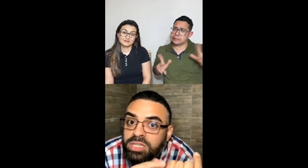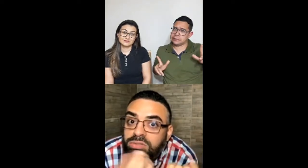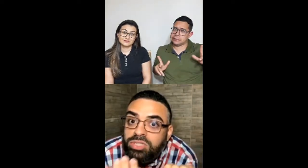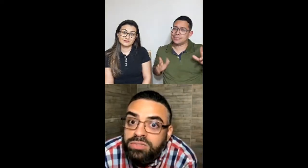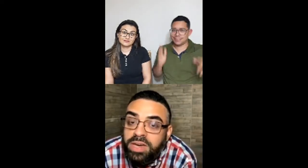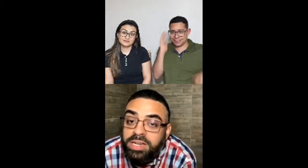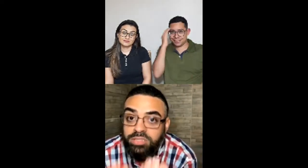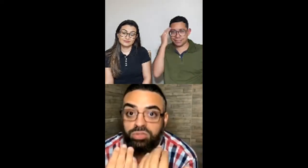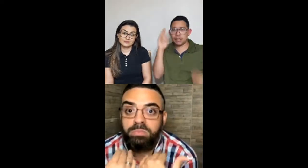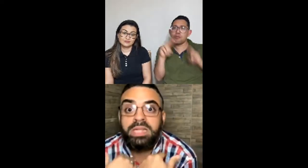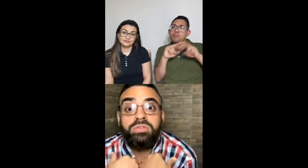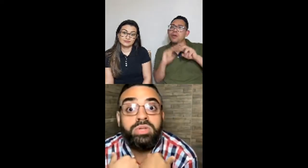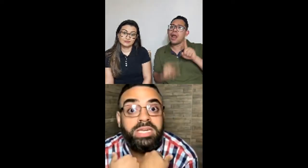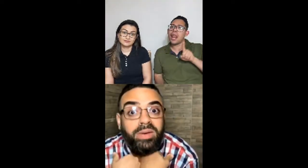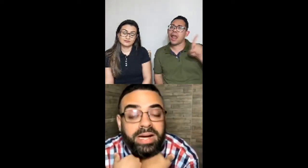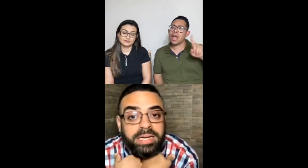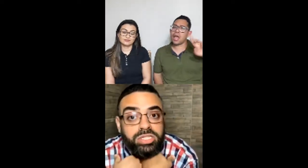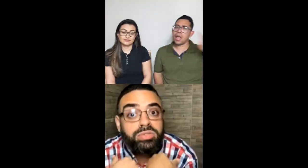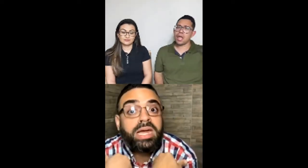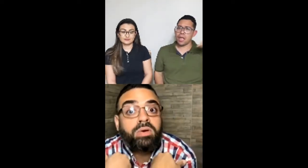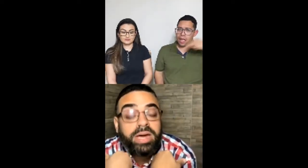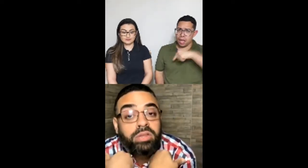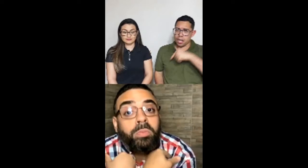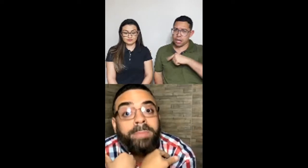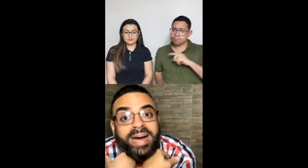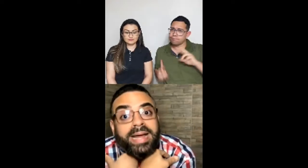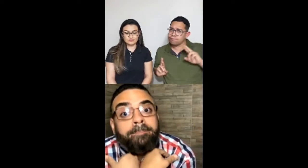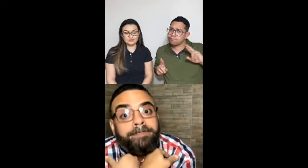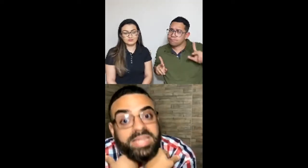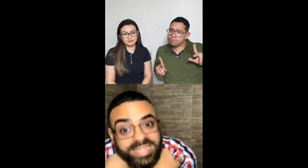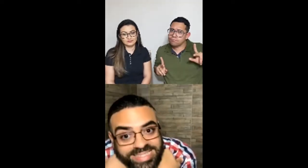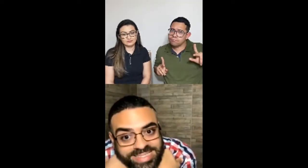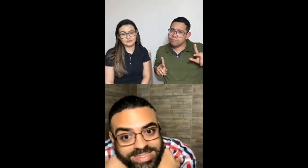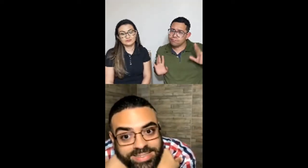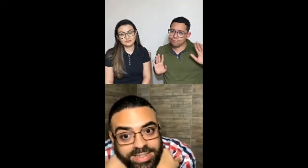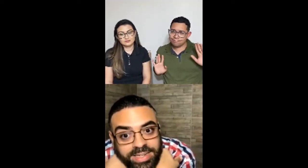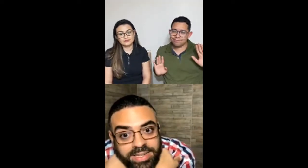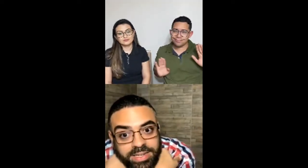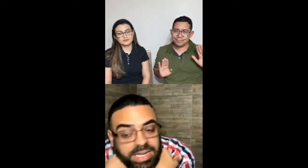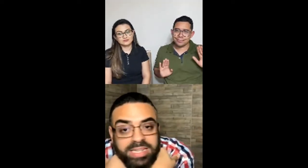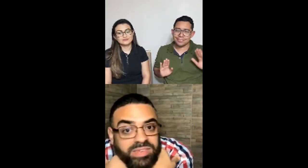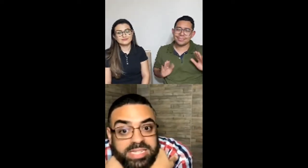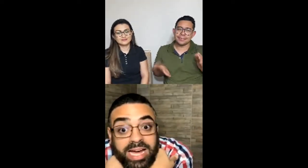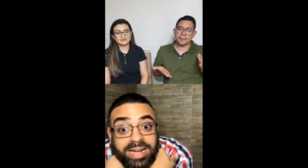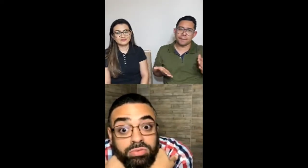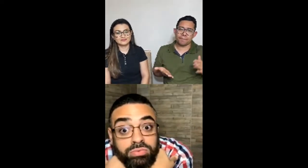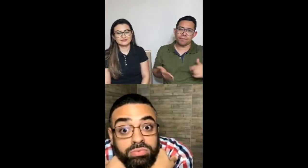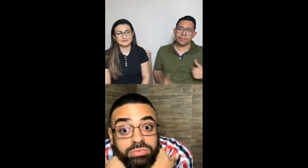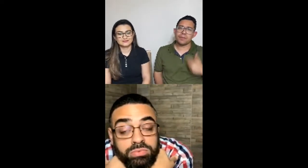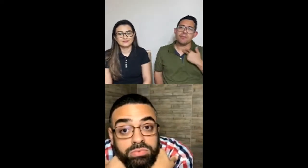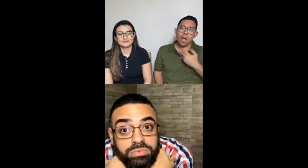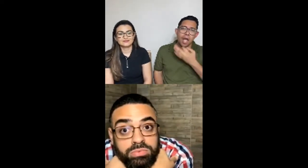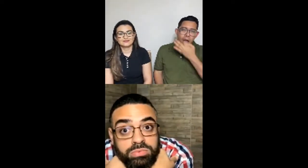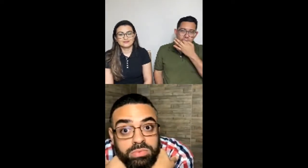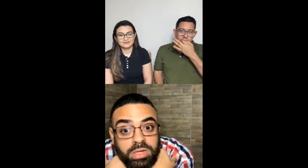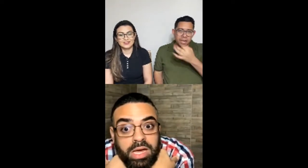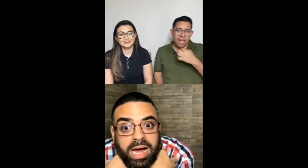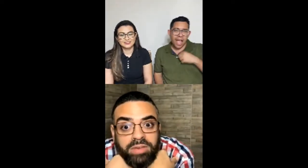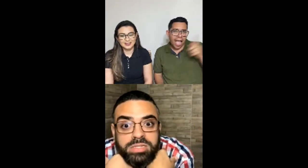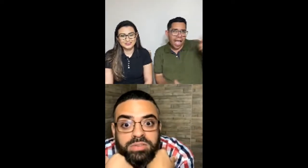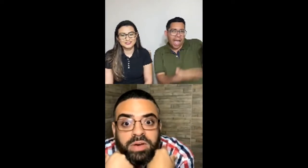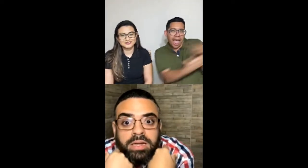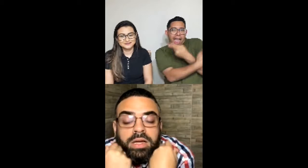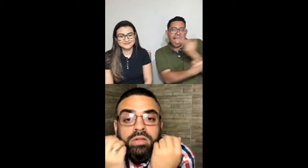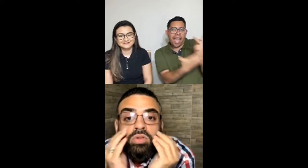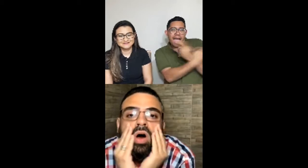outro. E não é porque o país do outro fala de um jeito diferente do método que eu acredito que é correto para